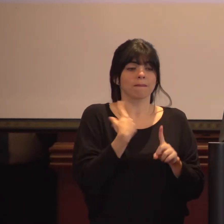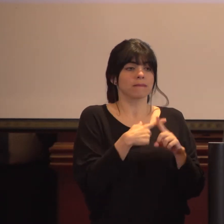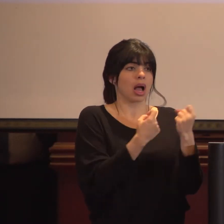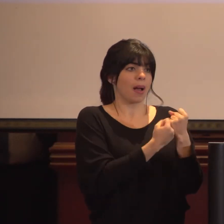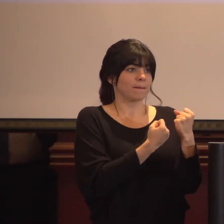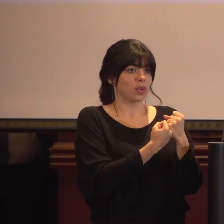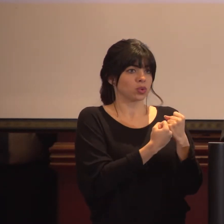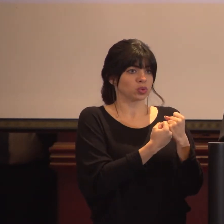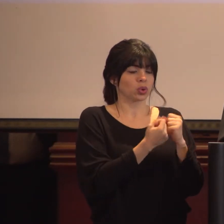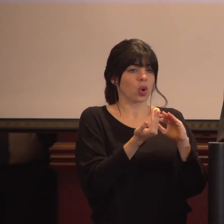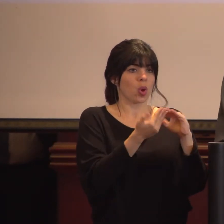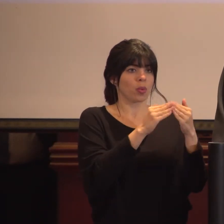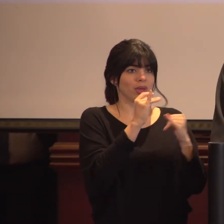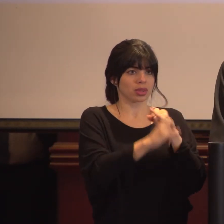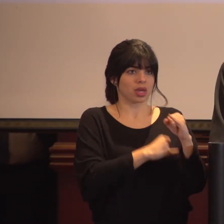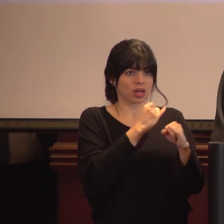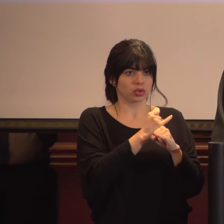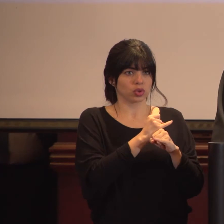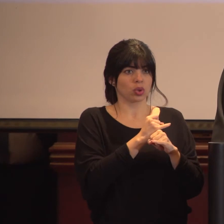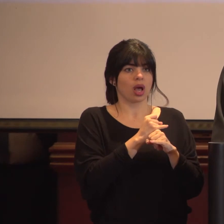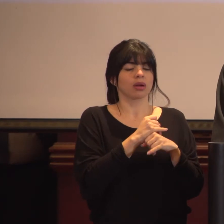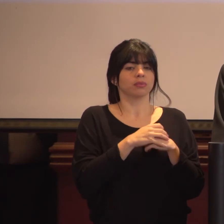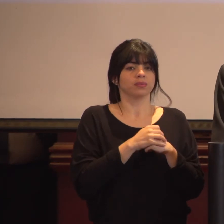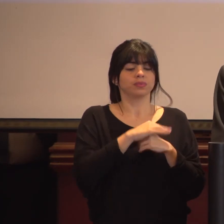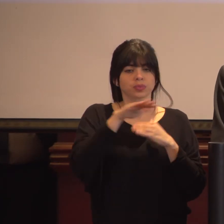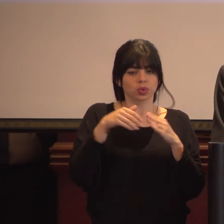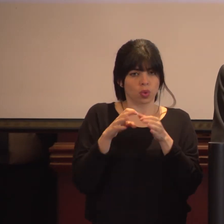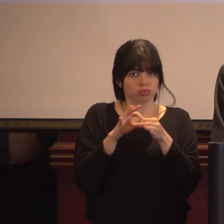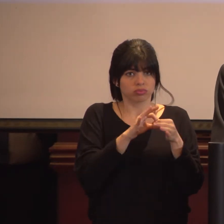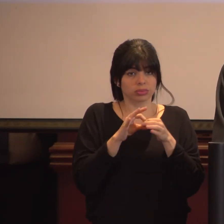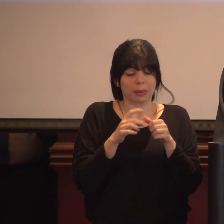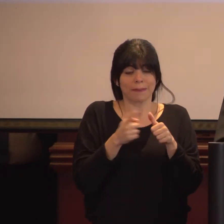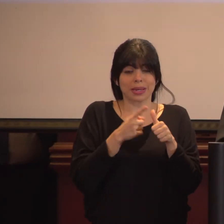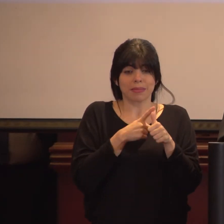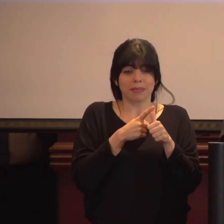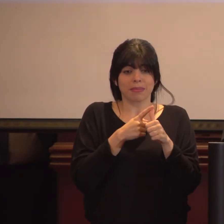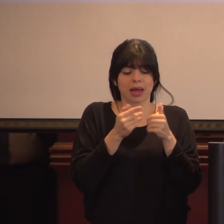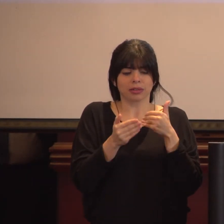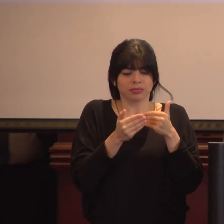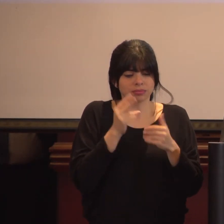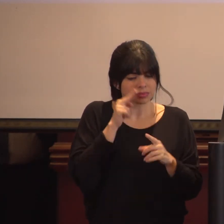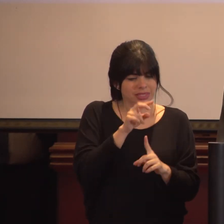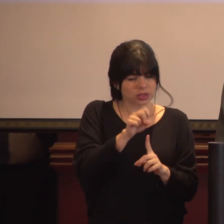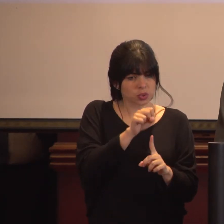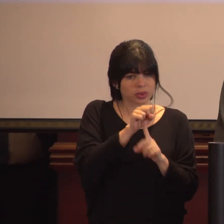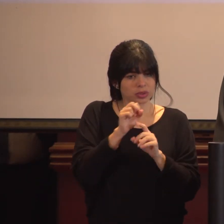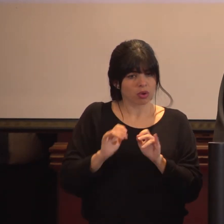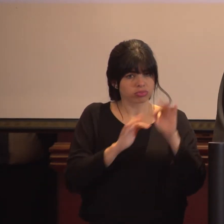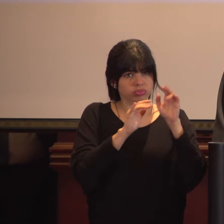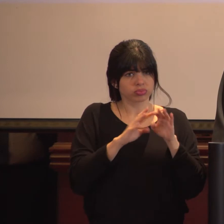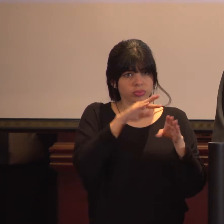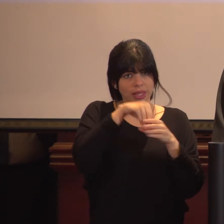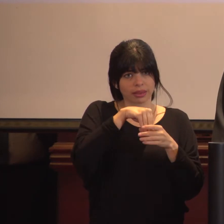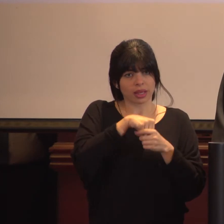apoyo de la comunidad internacional un primer acercamiento al fenómeno de desplazamiento